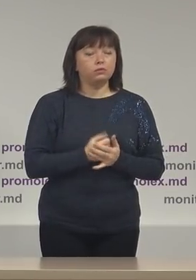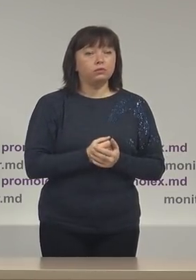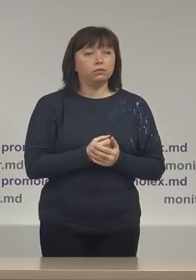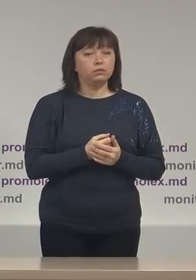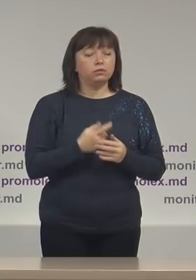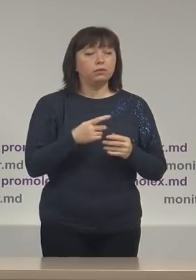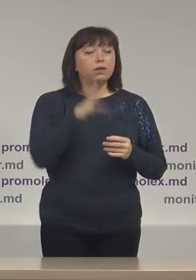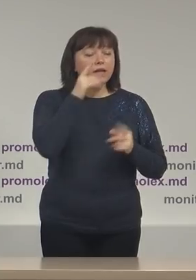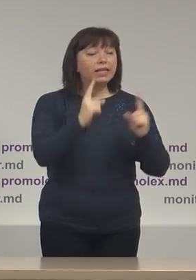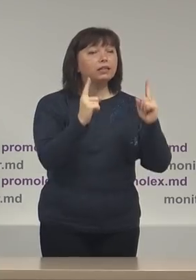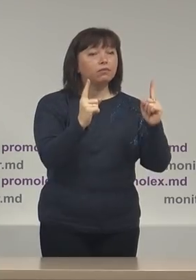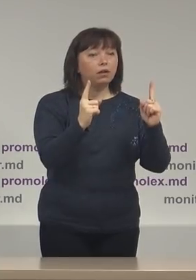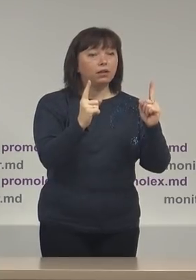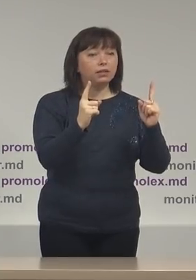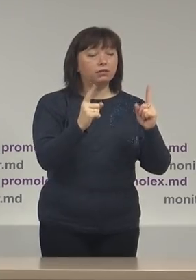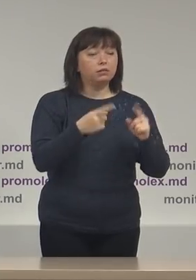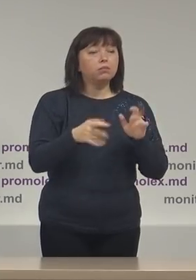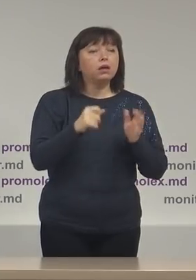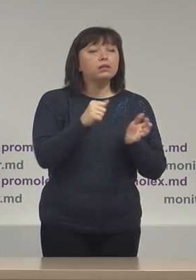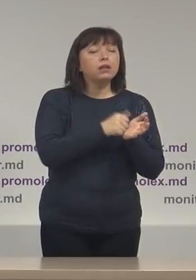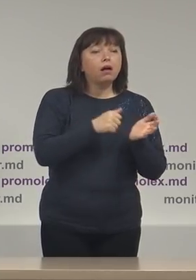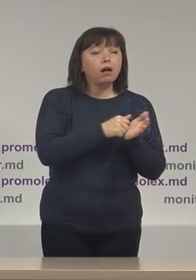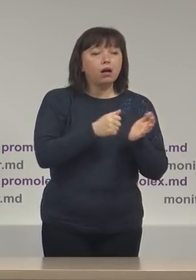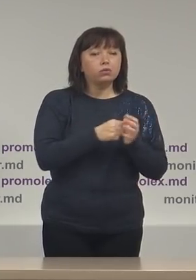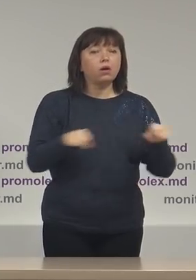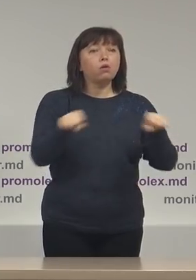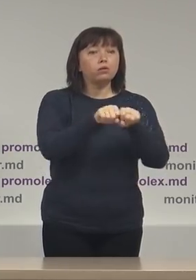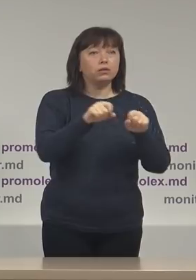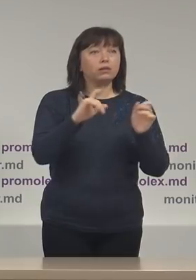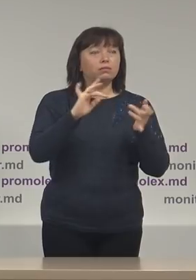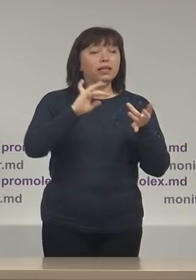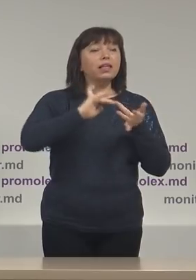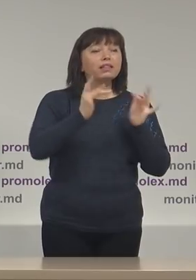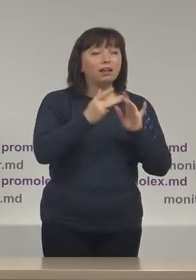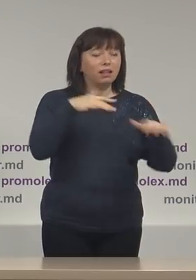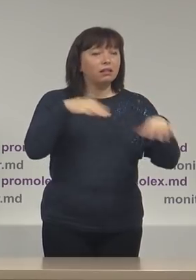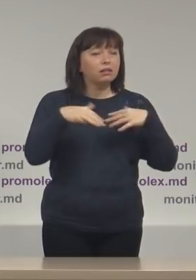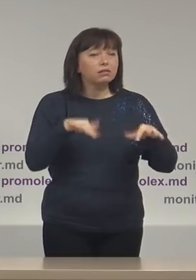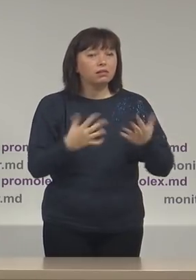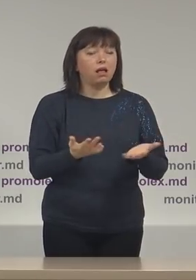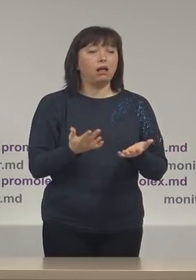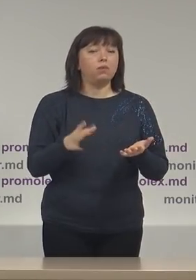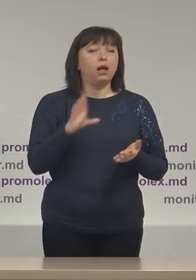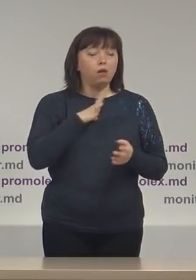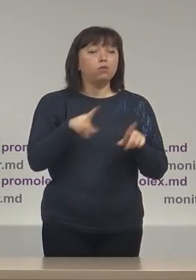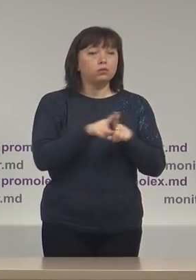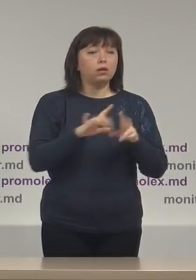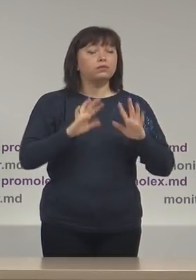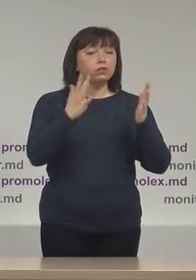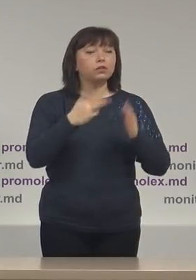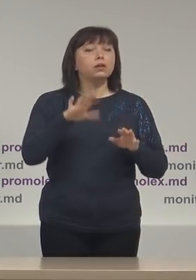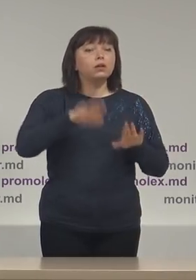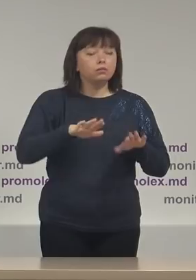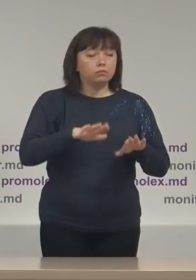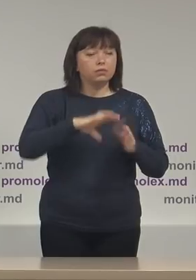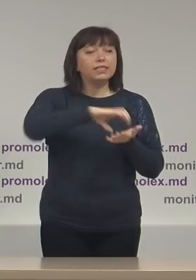în anumite intervale de timp din cauza conexiunii slabe la internet nu s-a reușit. Astfel de incidente au avut loc